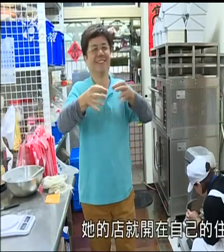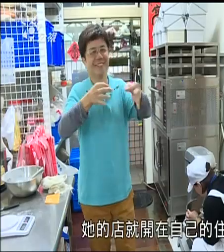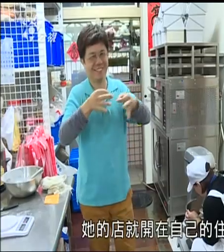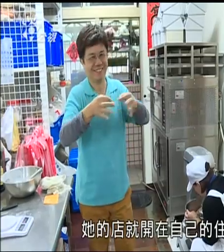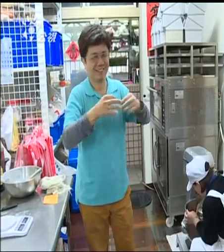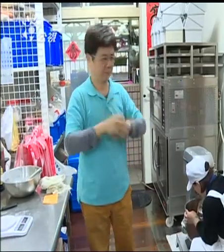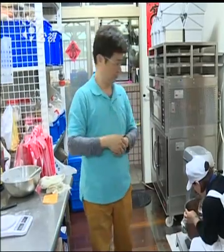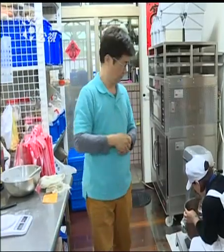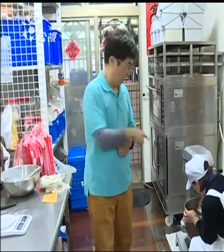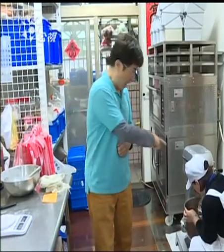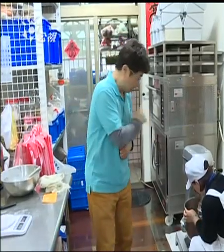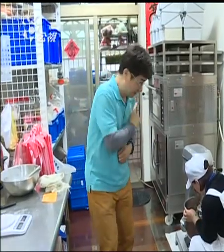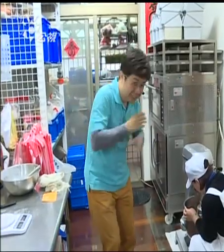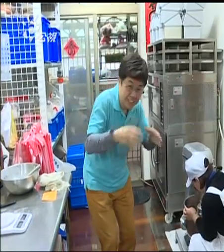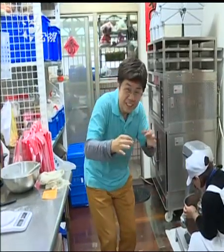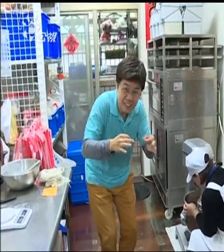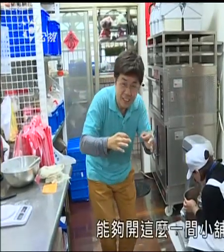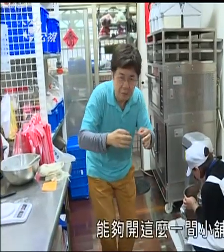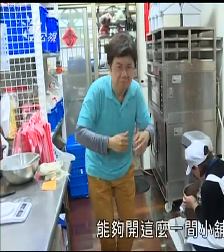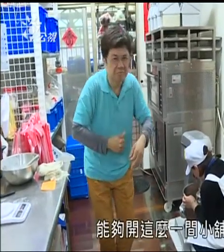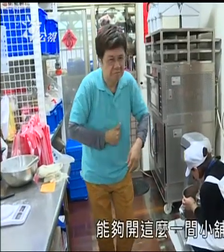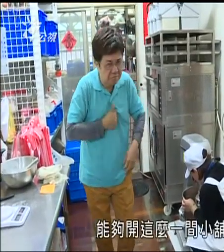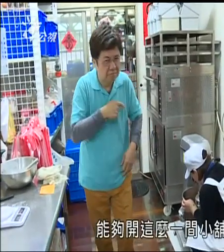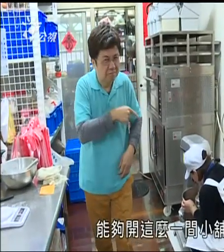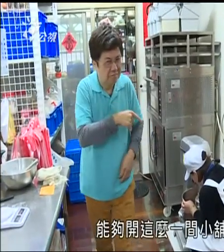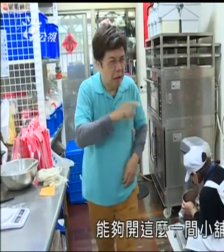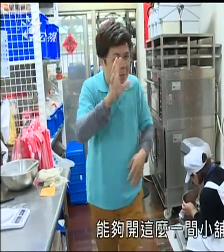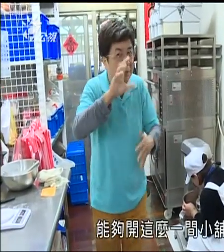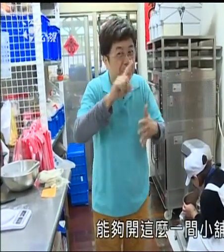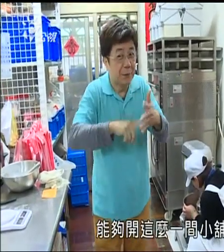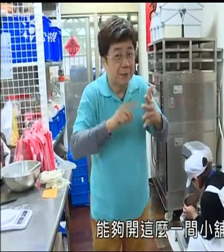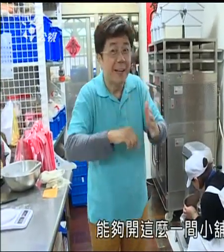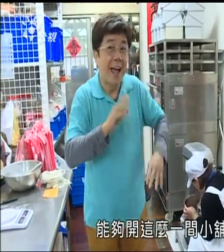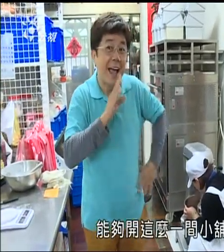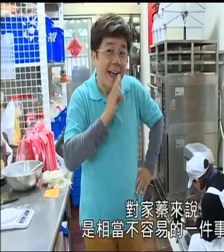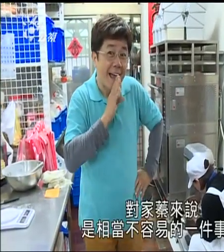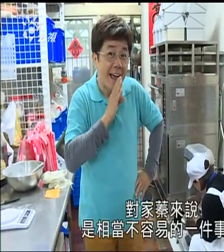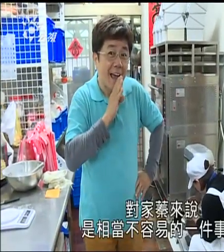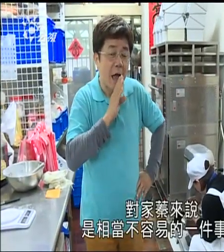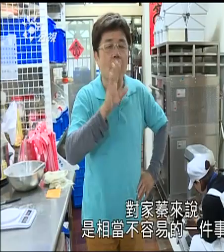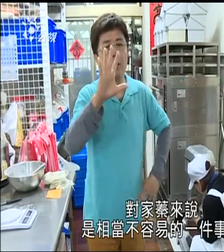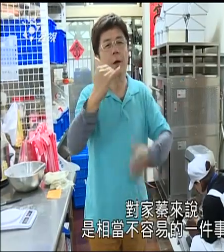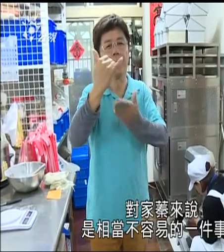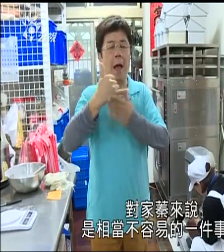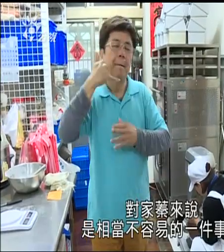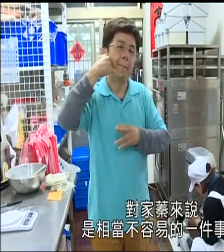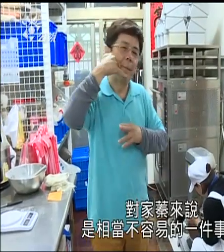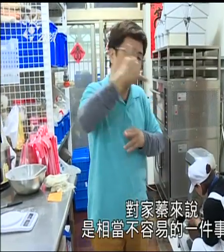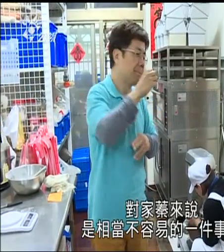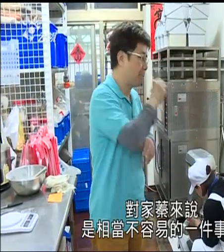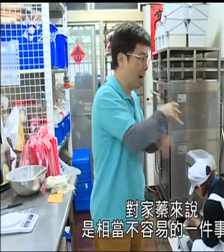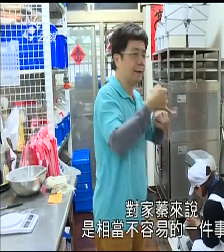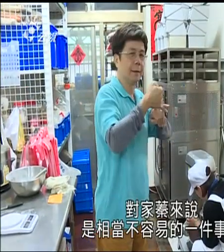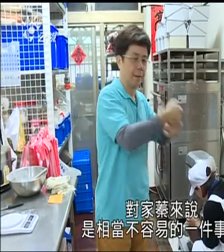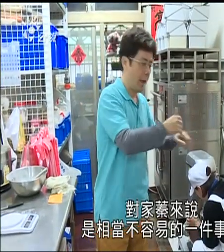家。啊，能够开这么一间小铺啊，对家珍来说是相当不容易的一件事